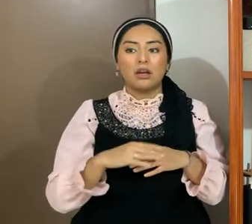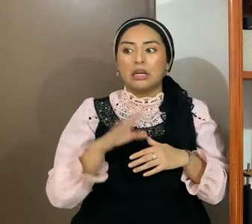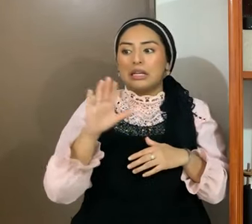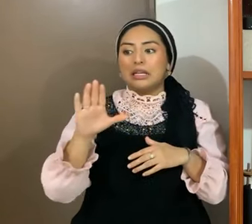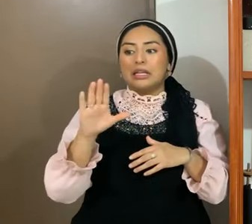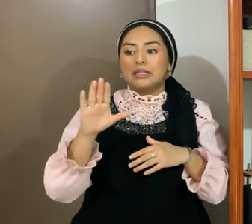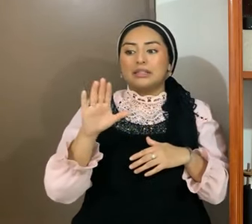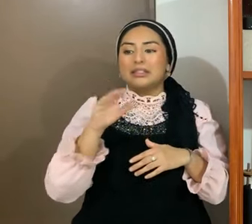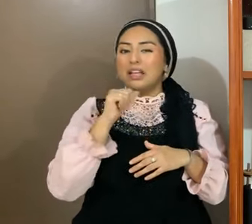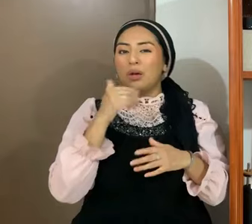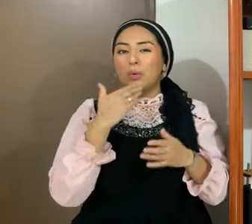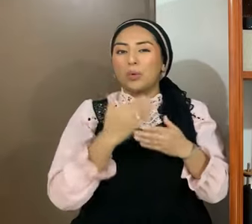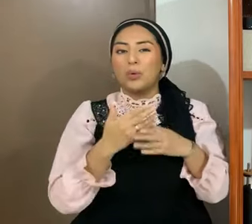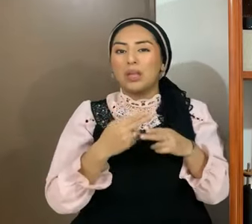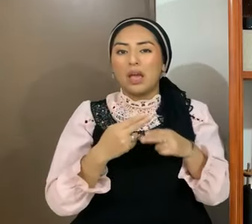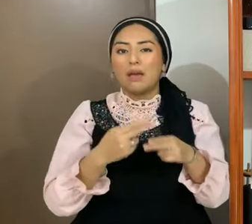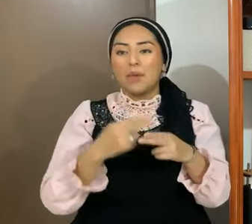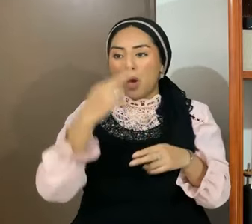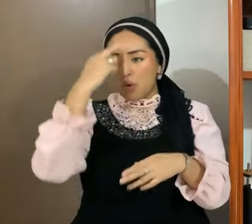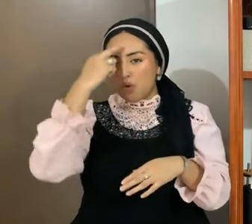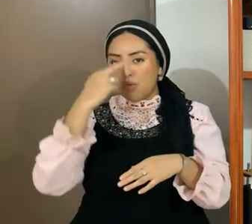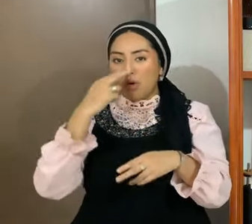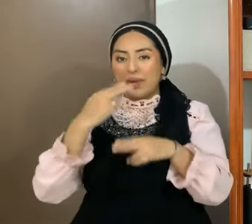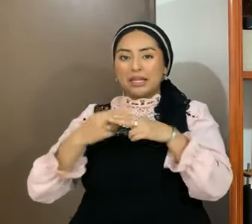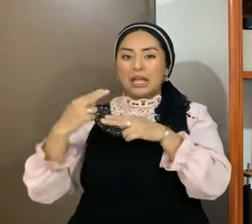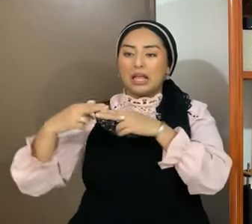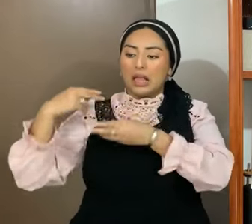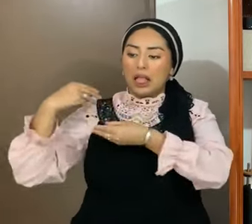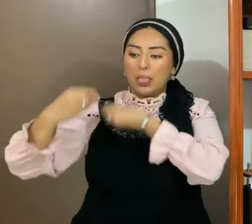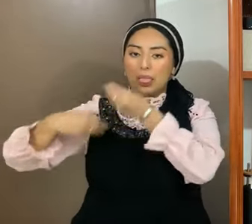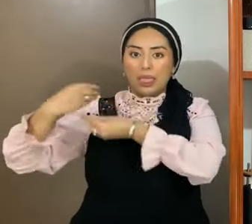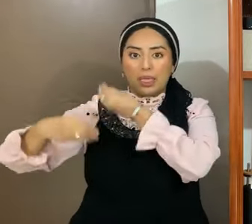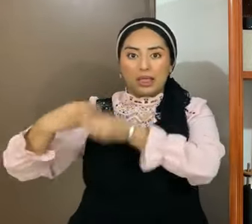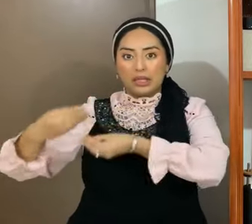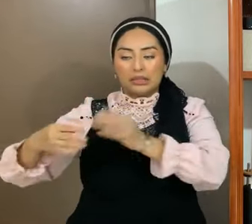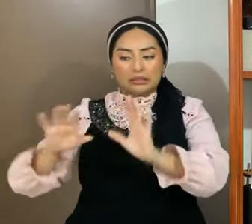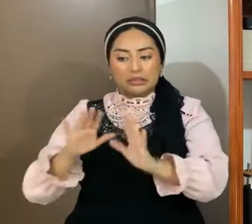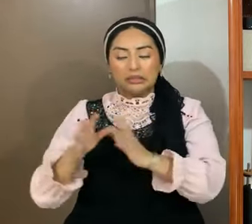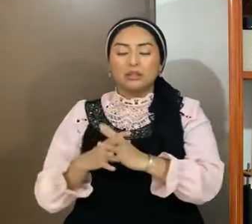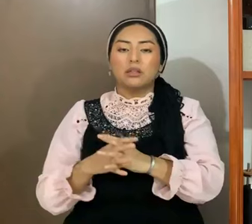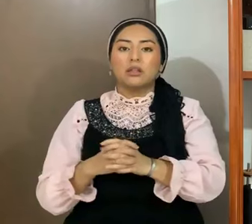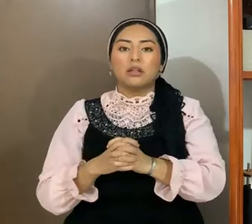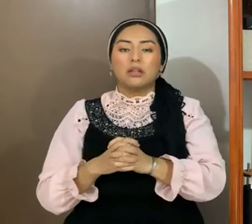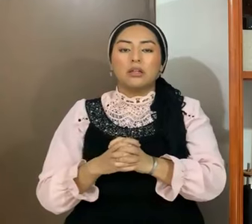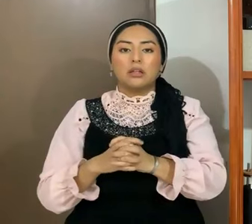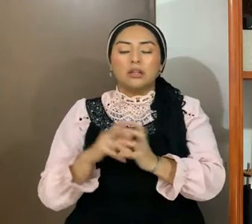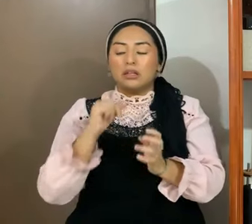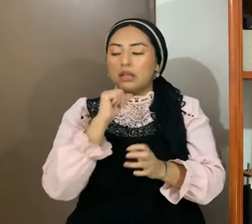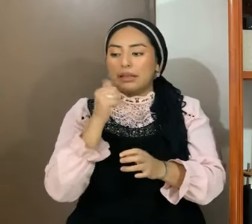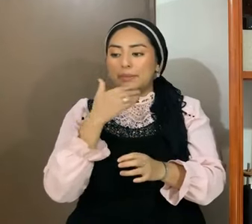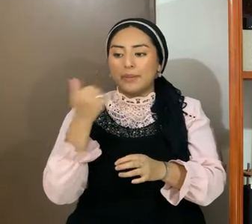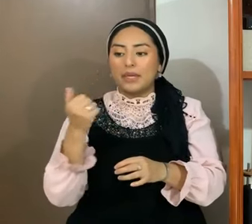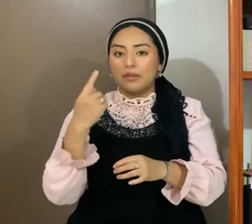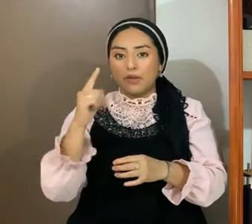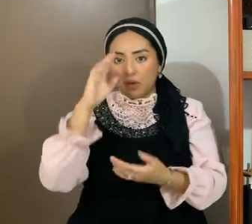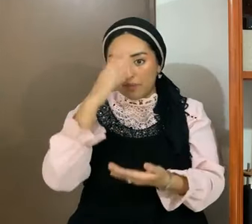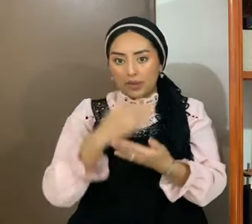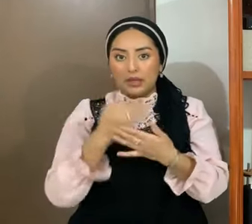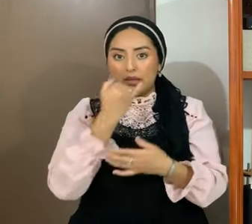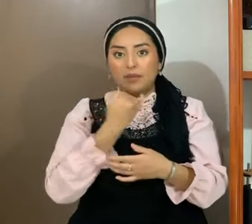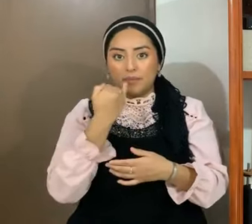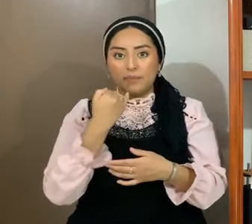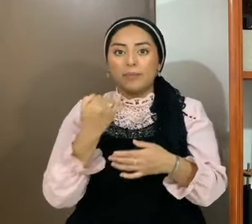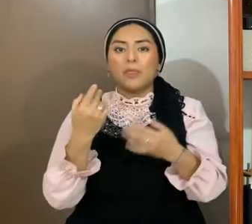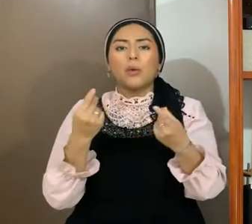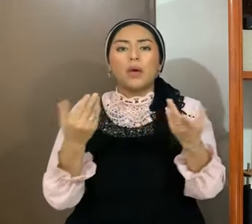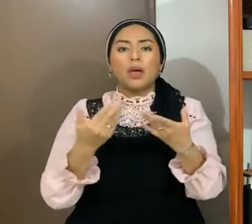es romano porque pues César eran los Césares, los emperadores romanos, y Augusto fue uno de ellos. No es lo más conveniente para un hijo de Israel. ¿Qué